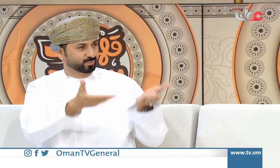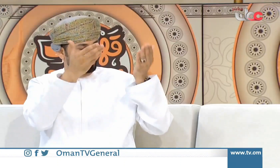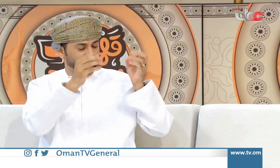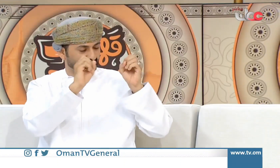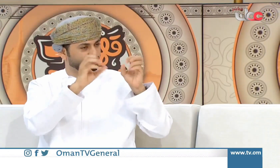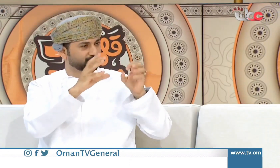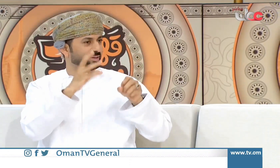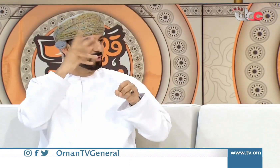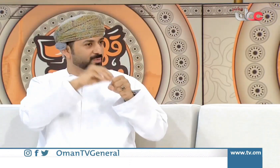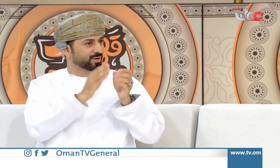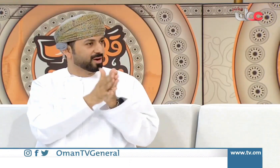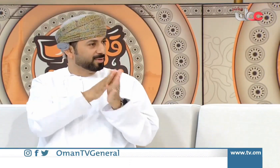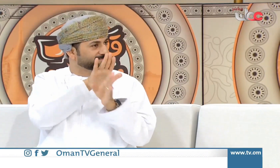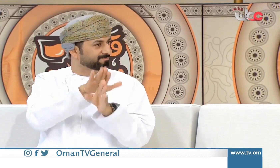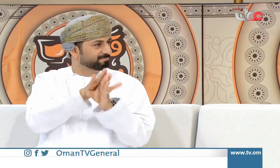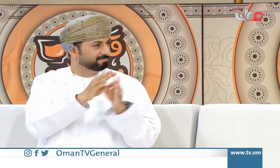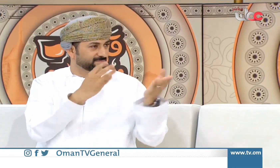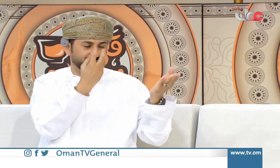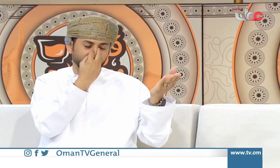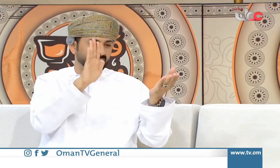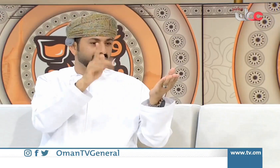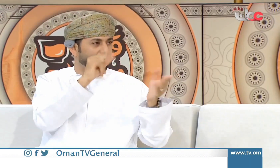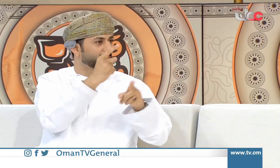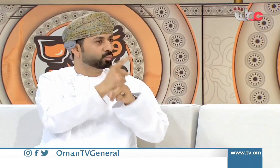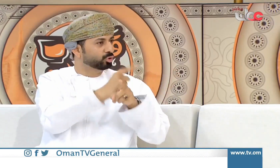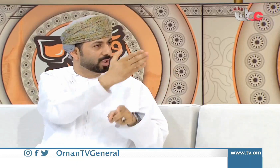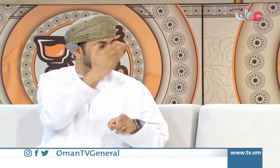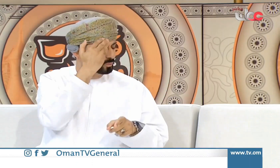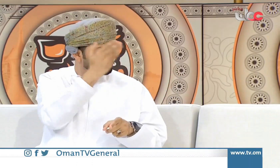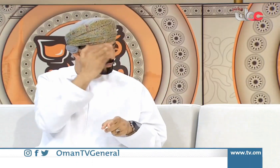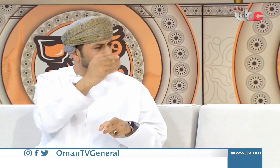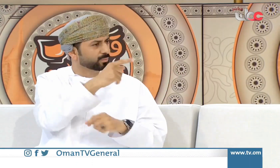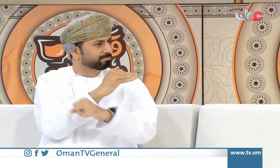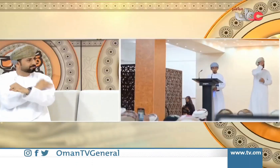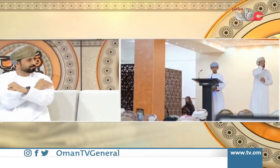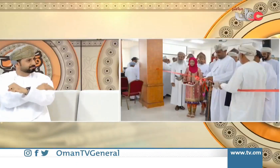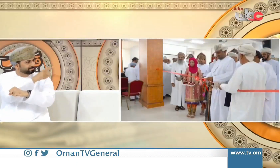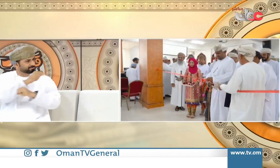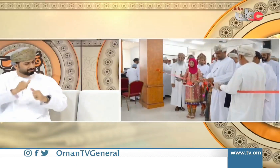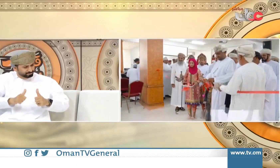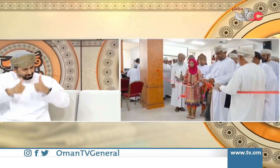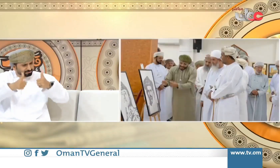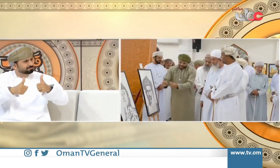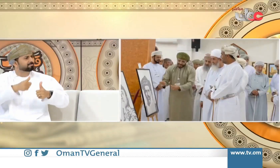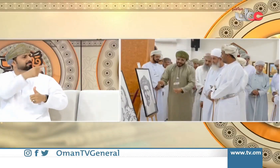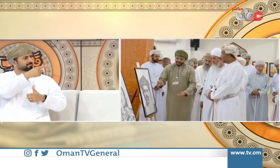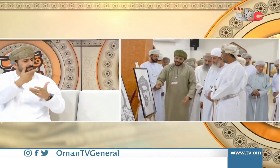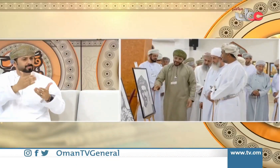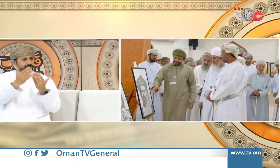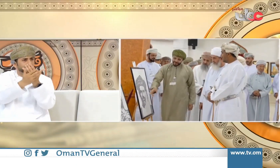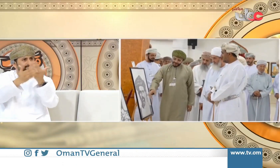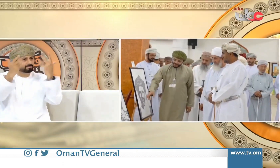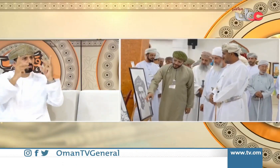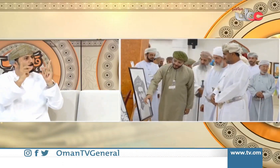جميل جدا، نحن طبعا فخورون بهذا الملتقى وهذا الدعم. أيضا أستاذ سالم كنت داعم كثير وأيضا كنت معتمد